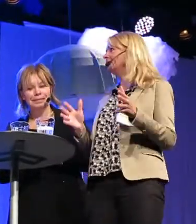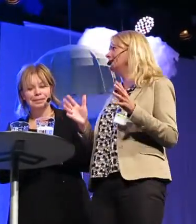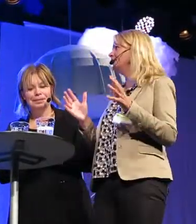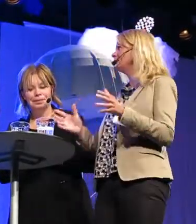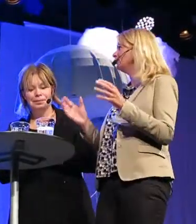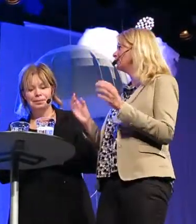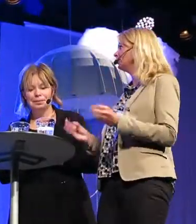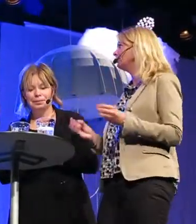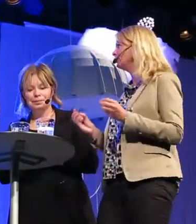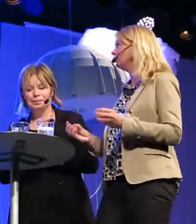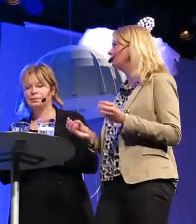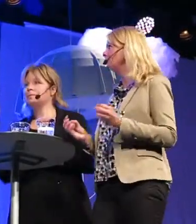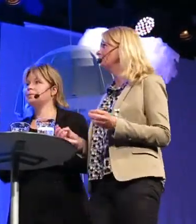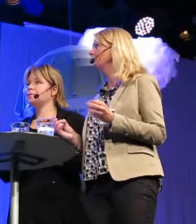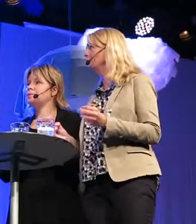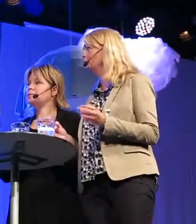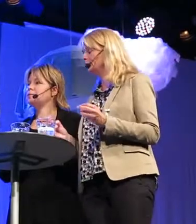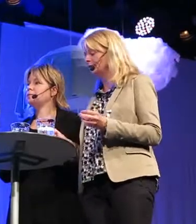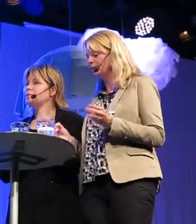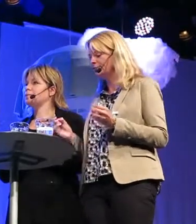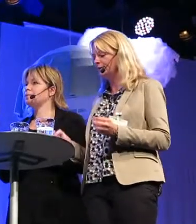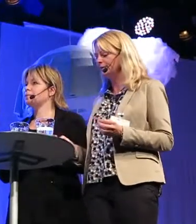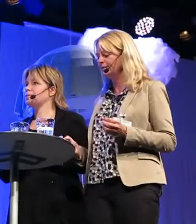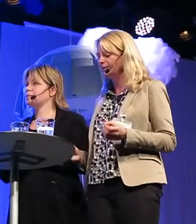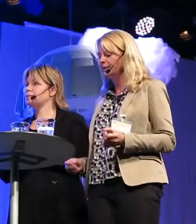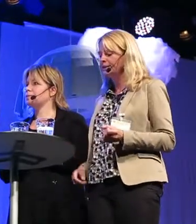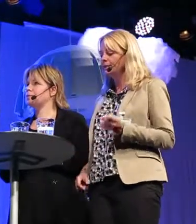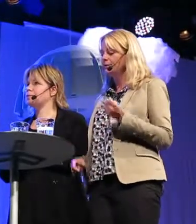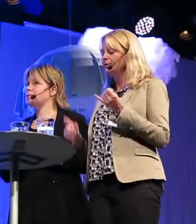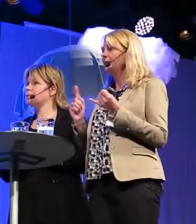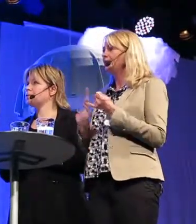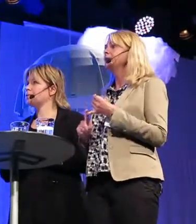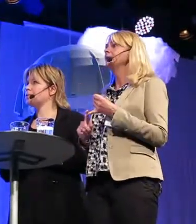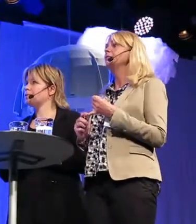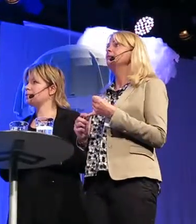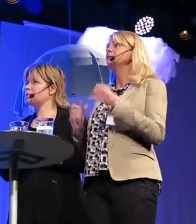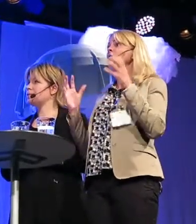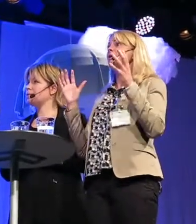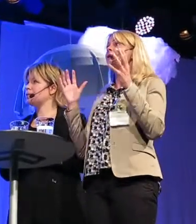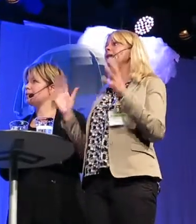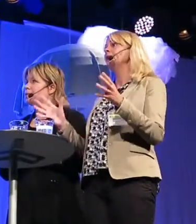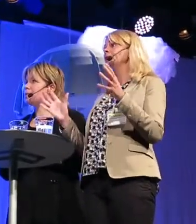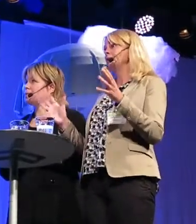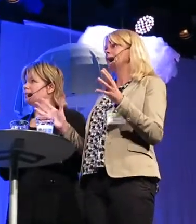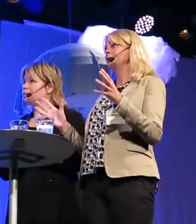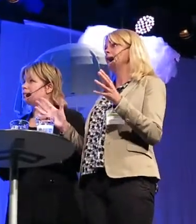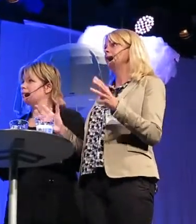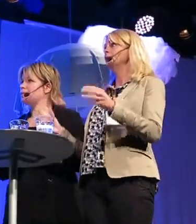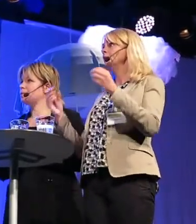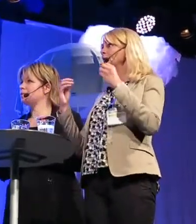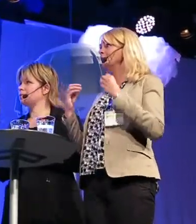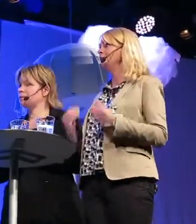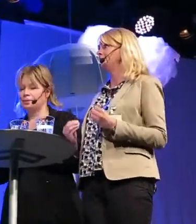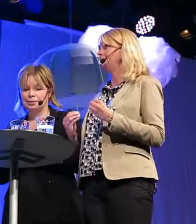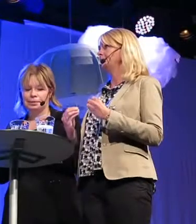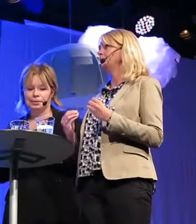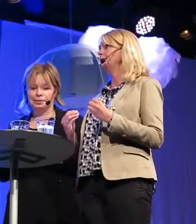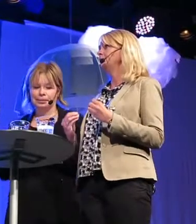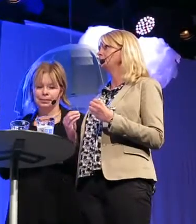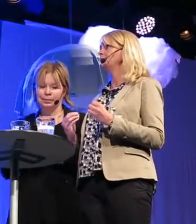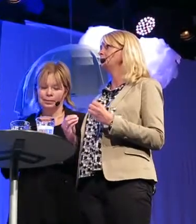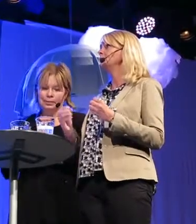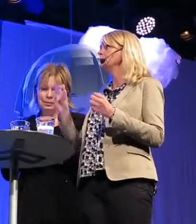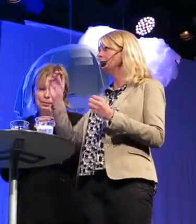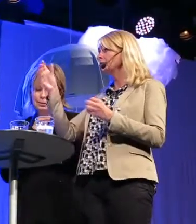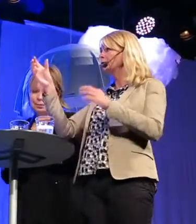utan det handlar egentligen bara att ta tillvara på de restprodukter som finns. Så det är egentligen vi har hela lösningen. Vi har de här